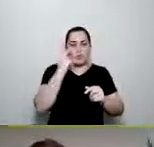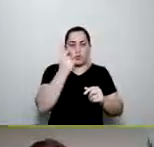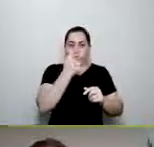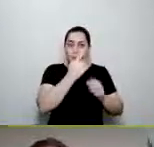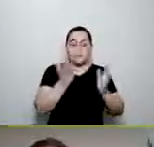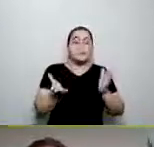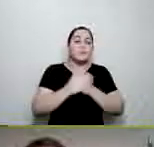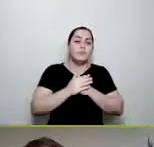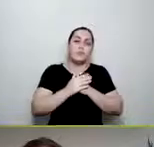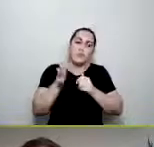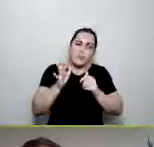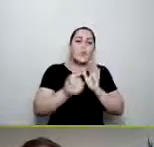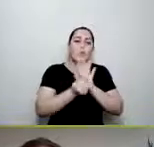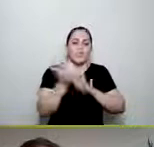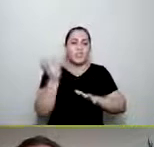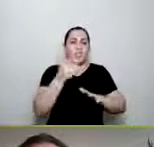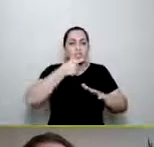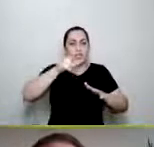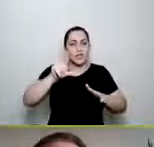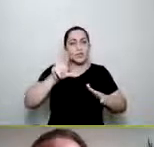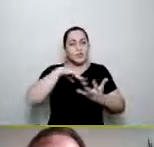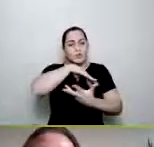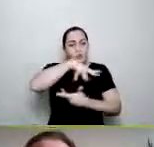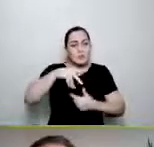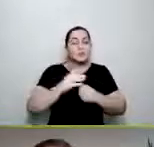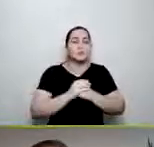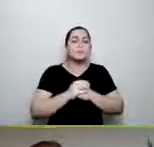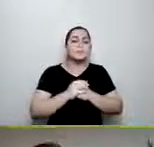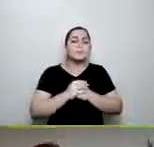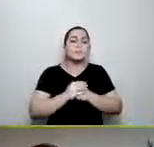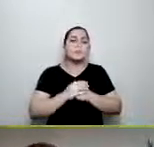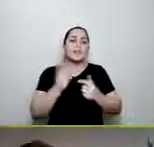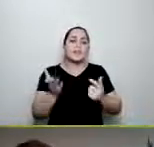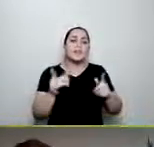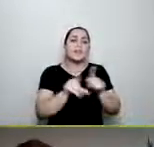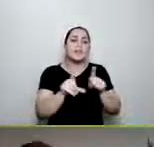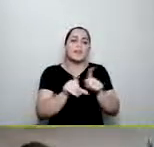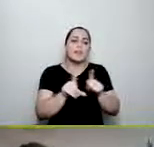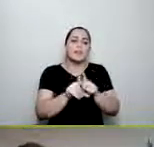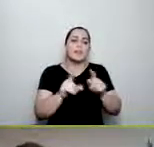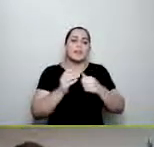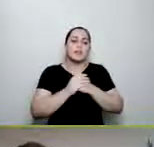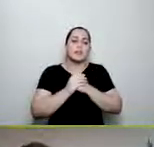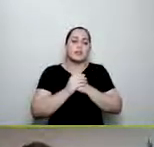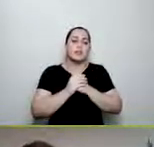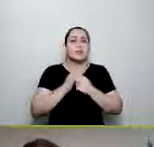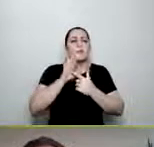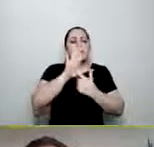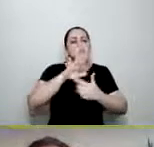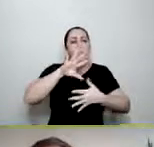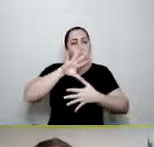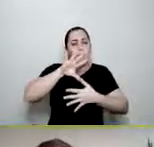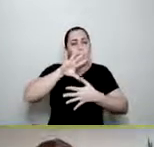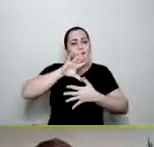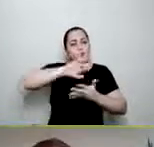ainda no mundo. Este aqui é um dos mapas usados para mostrar a diversidade linguística no